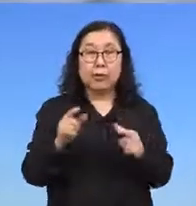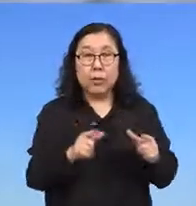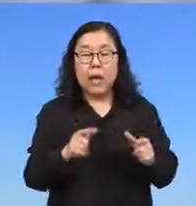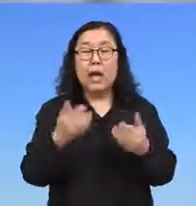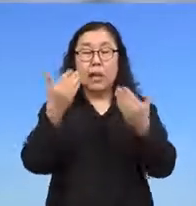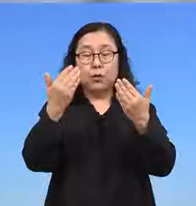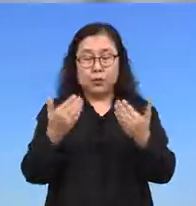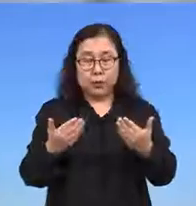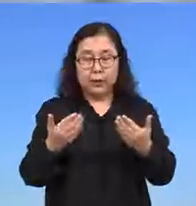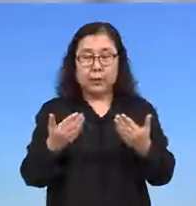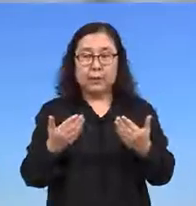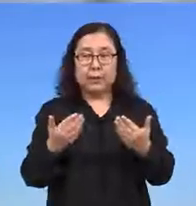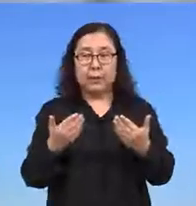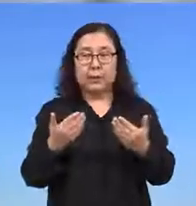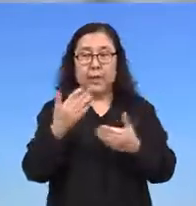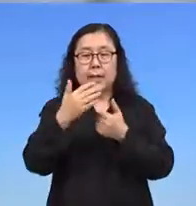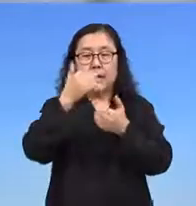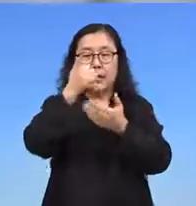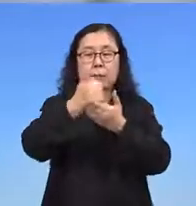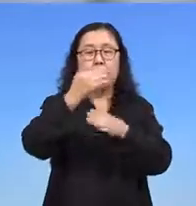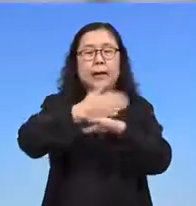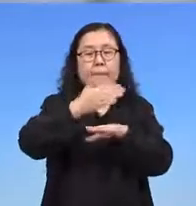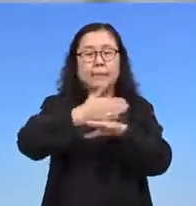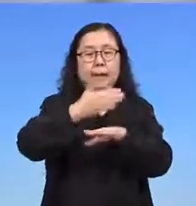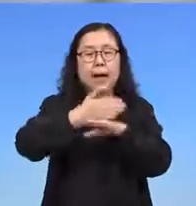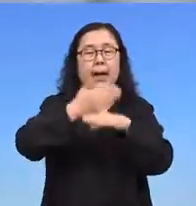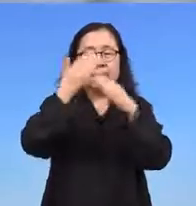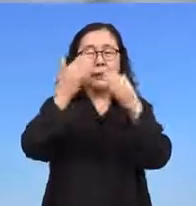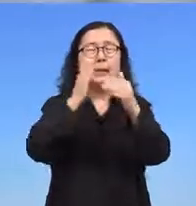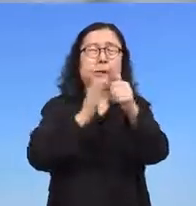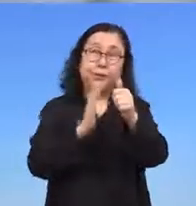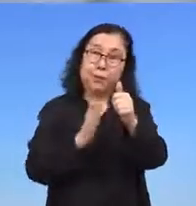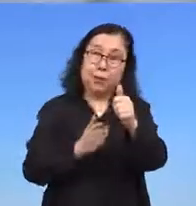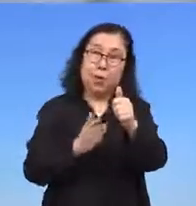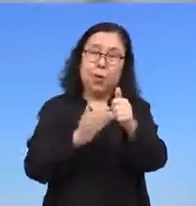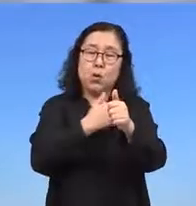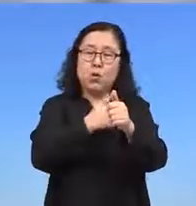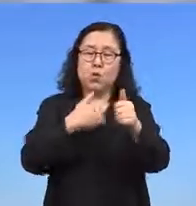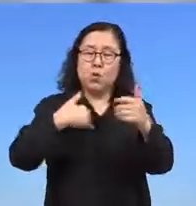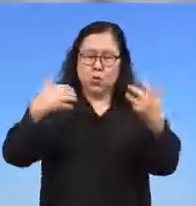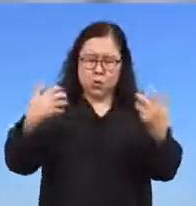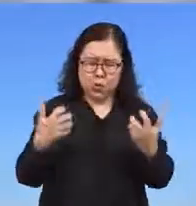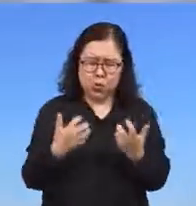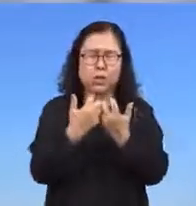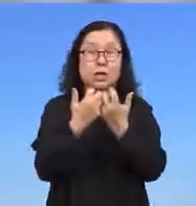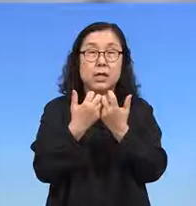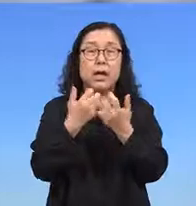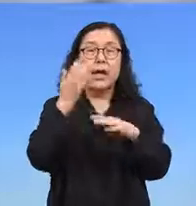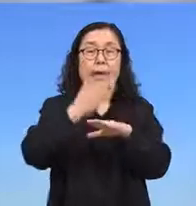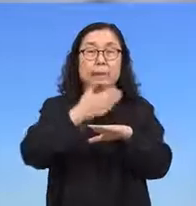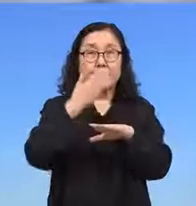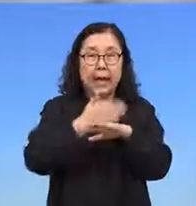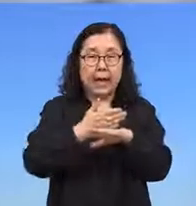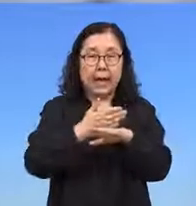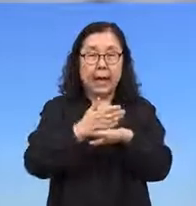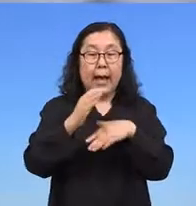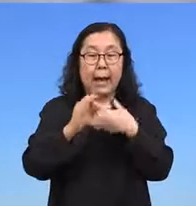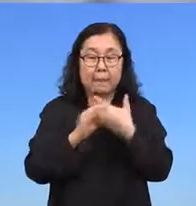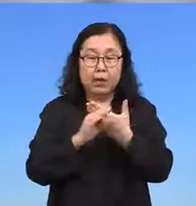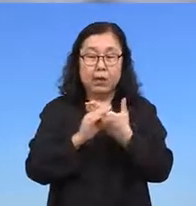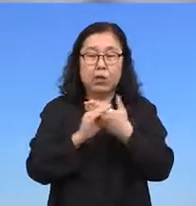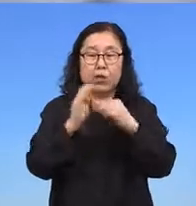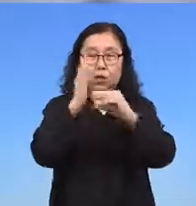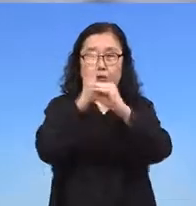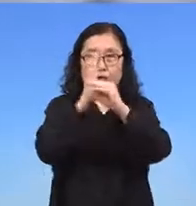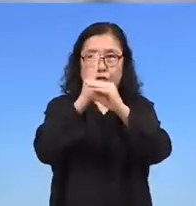하루에 주시는 하나님을 감사하자는 거예요. 충분히 감사하고 이것을 누리고 나면은 하나님께서는